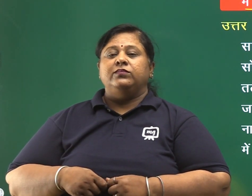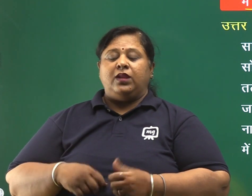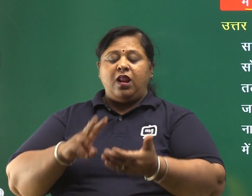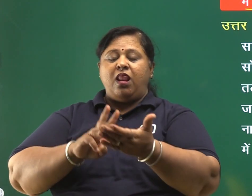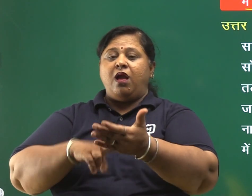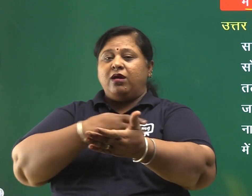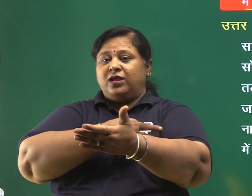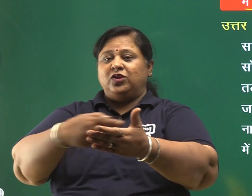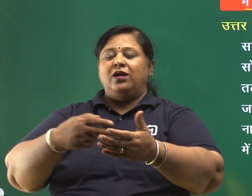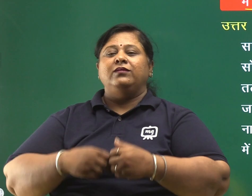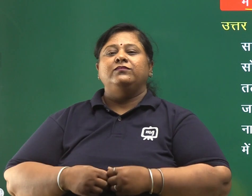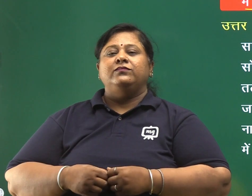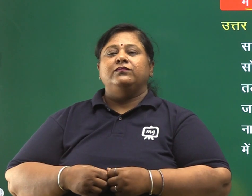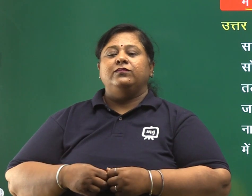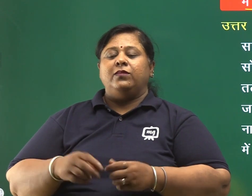का